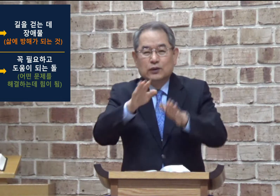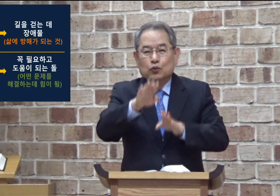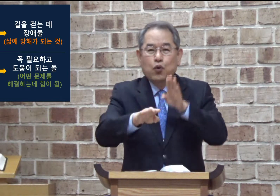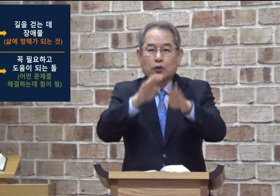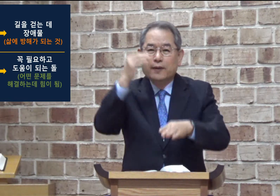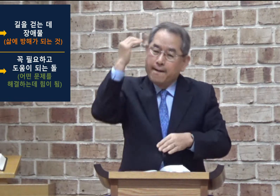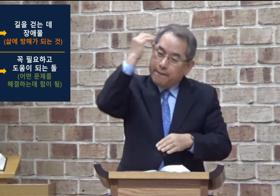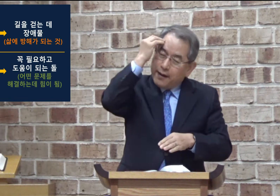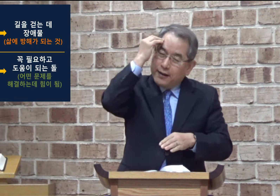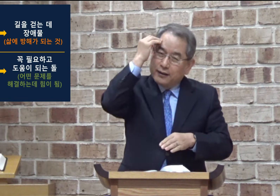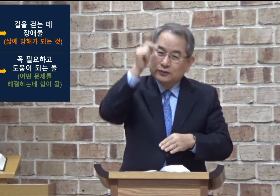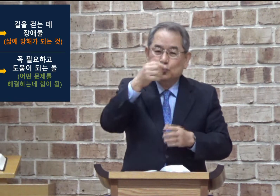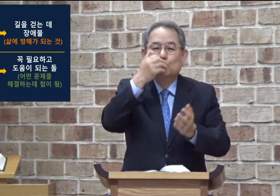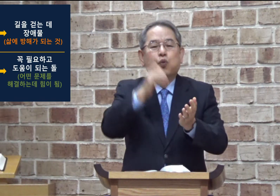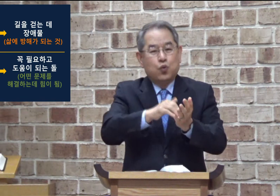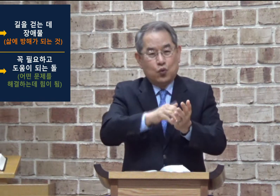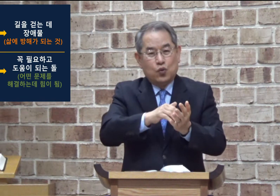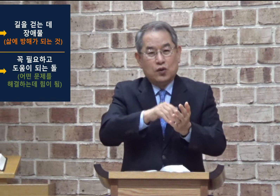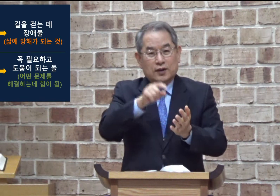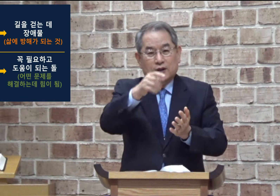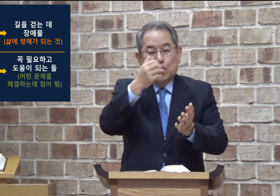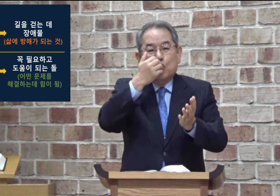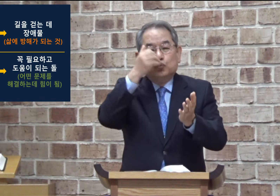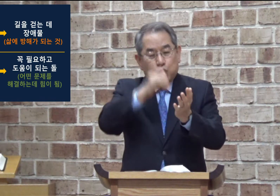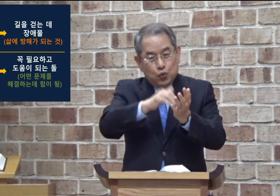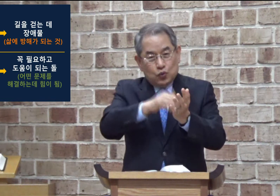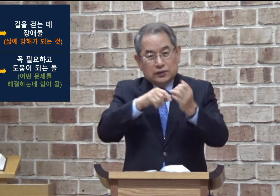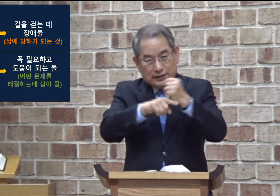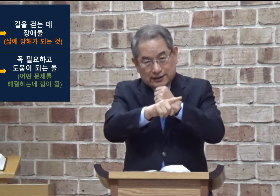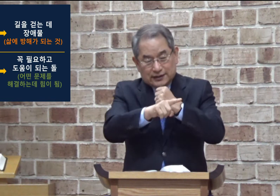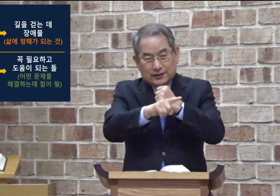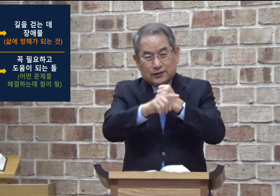똑같습니다. 우리가 살 때에